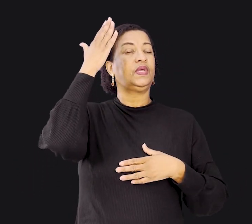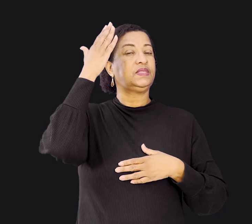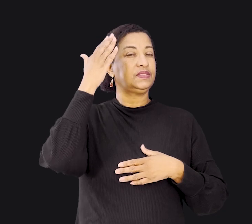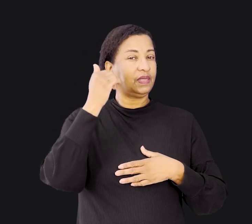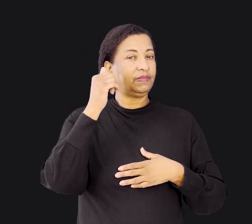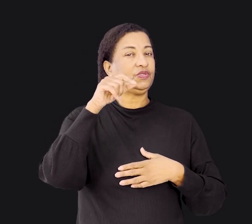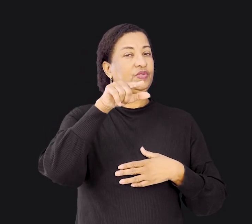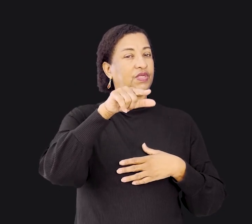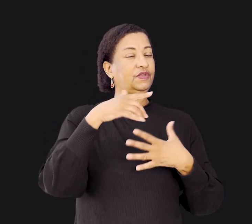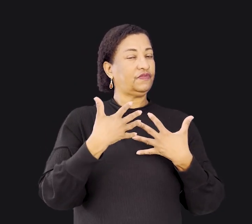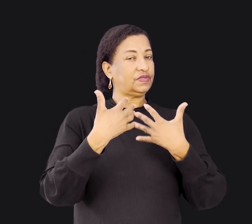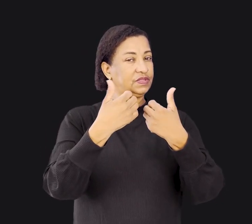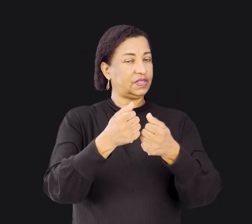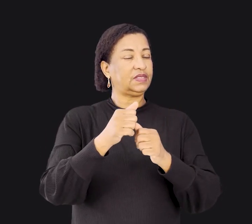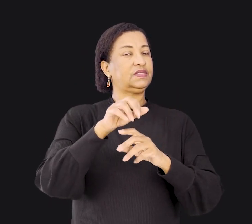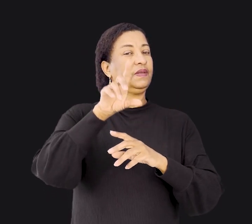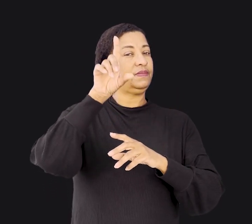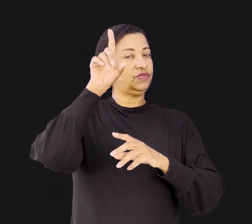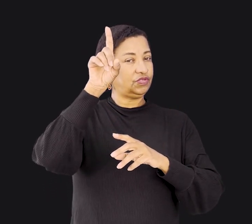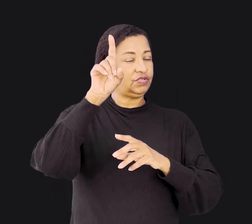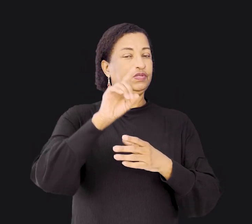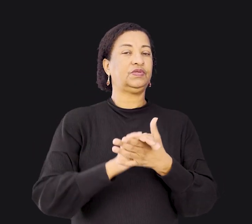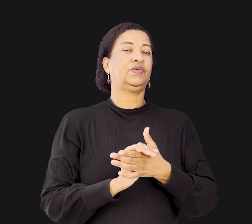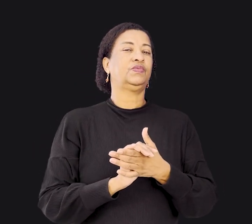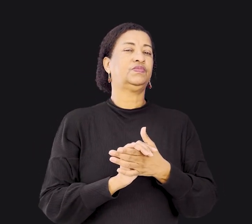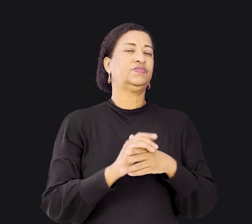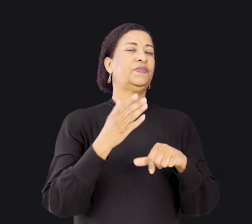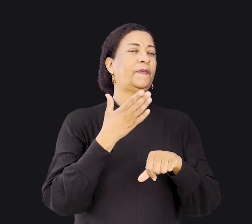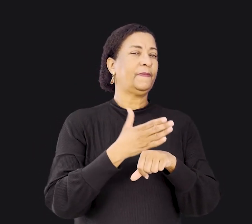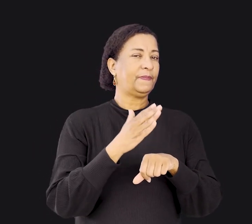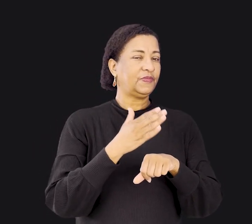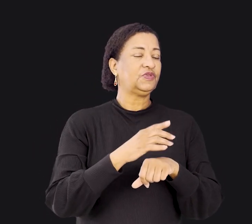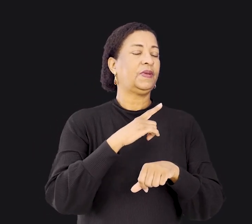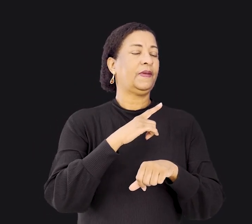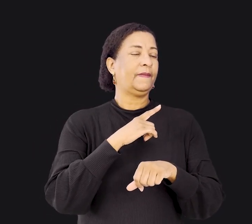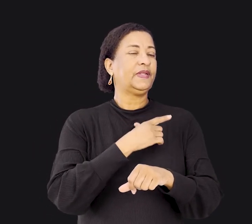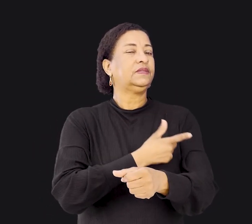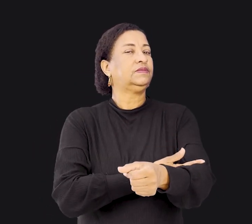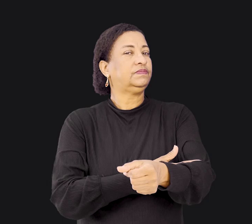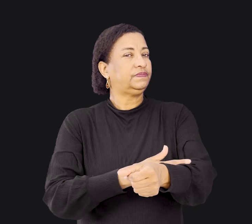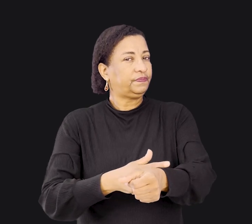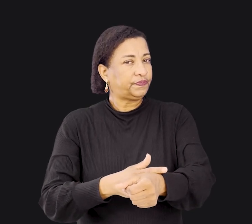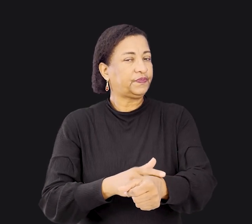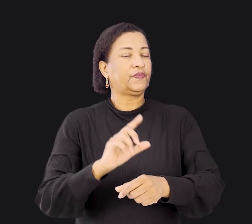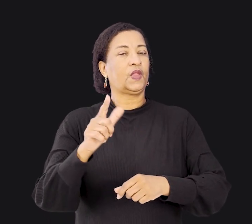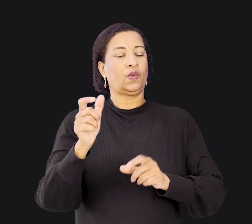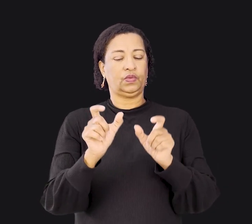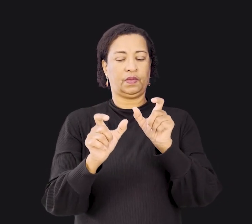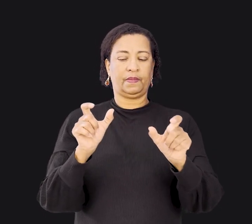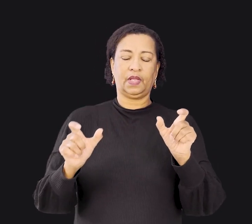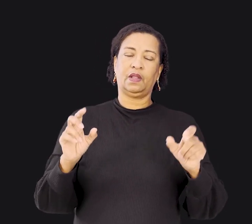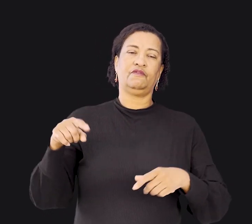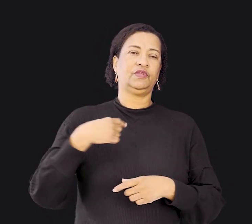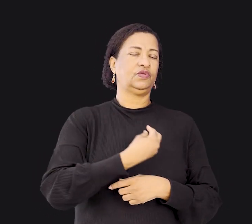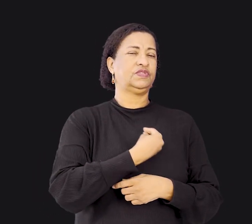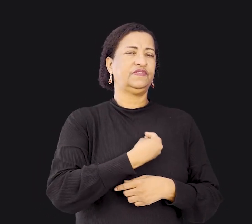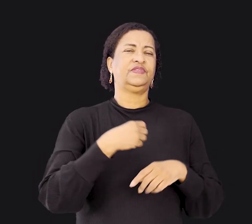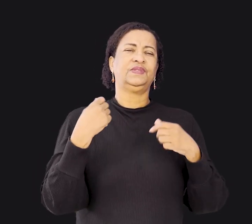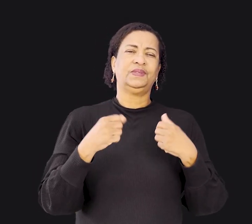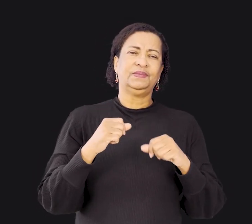você recebe de Deus e aplica para obter disciplina. Em outras palavras, a nossa vida deve estar sob o